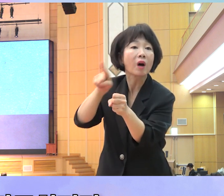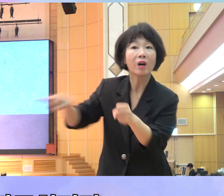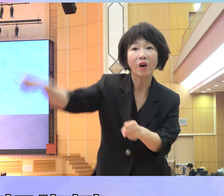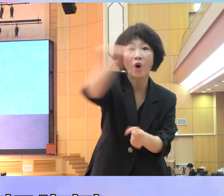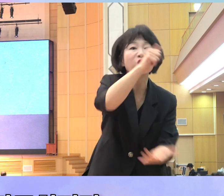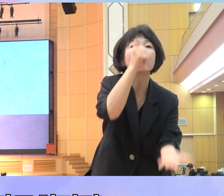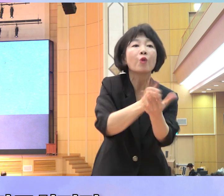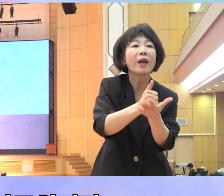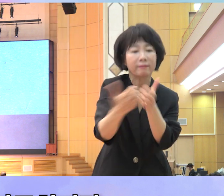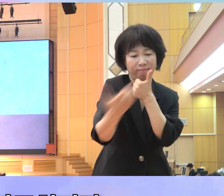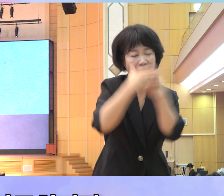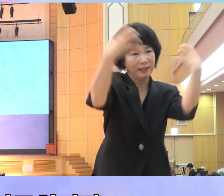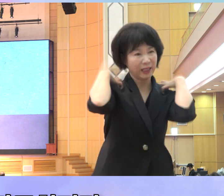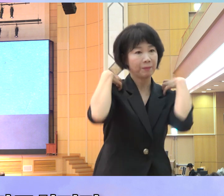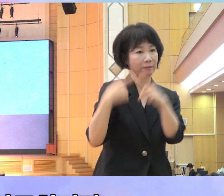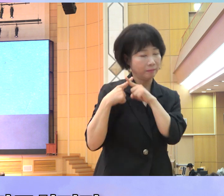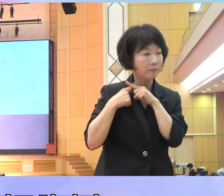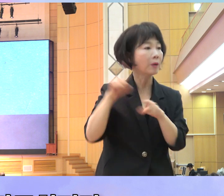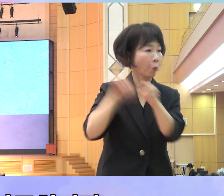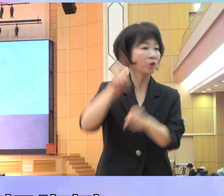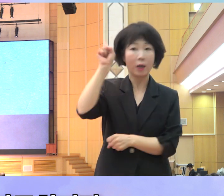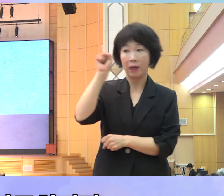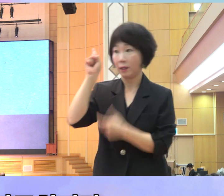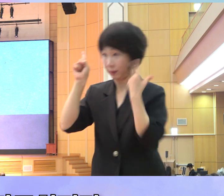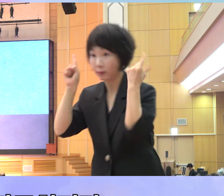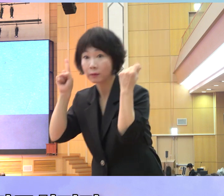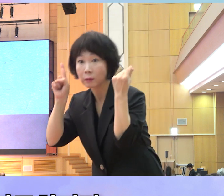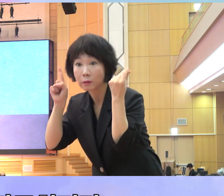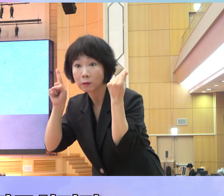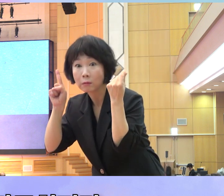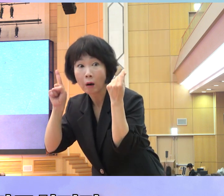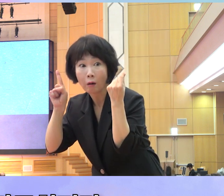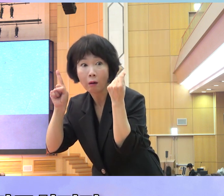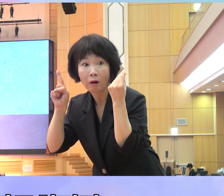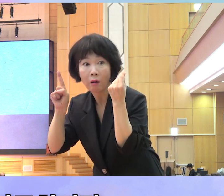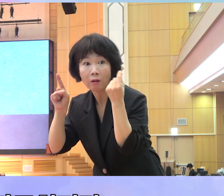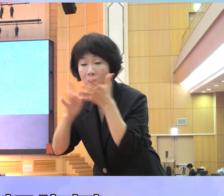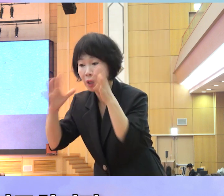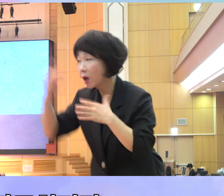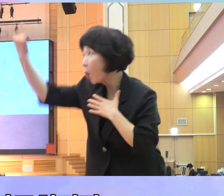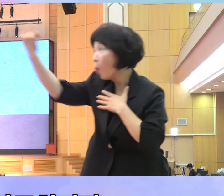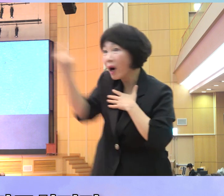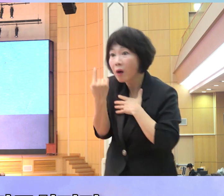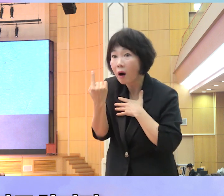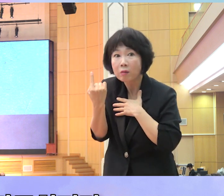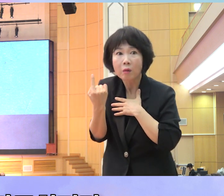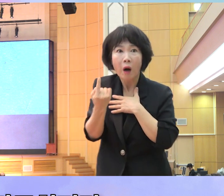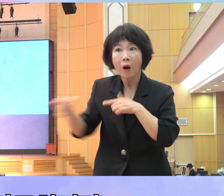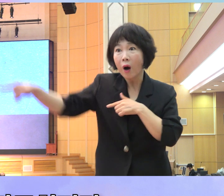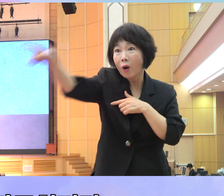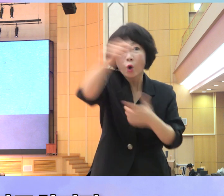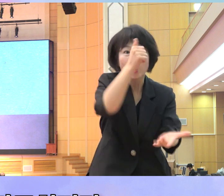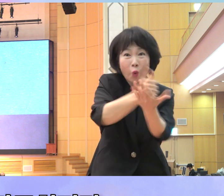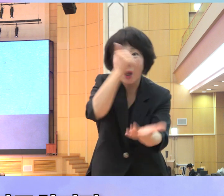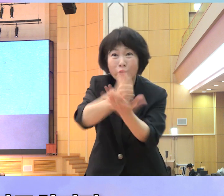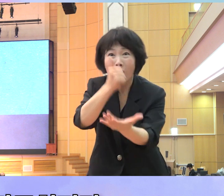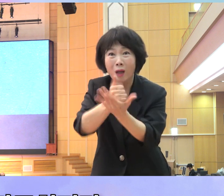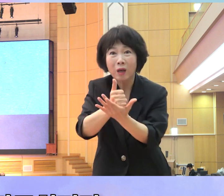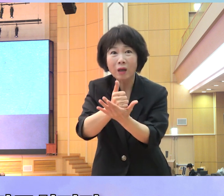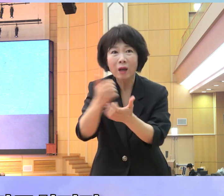담당하시기 위해서 오신 거예요. 그런데 예수님은 자기의 핵심 사역도